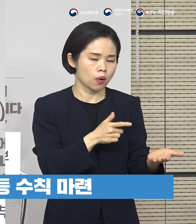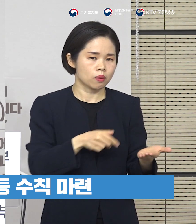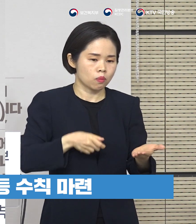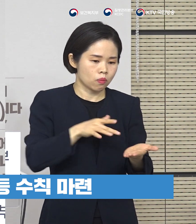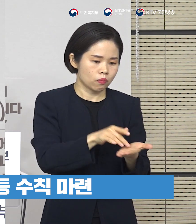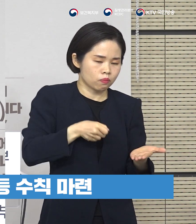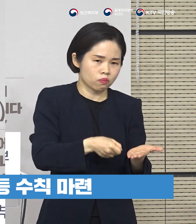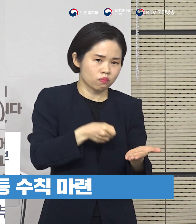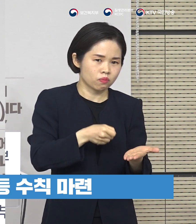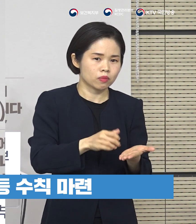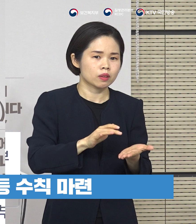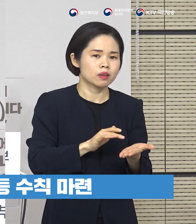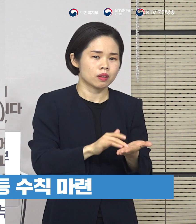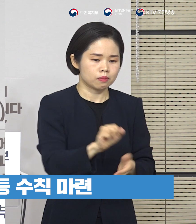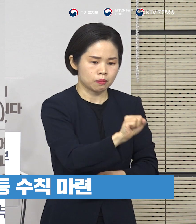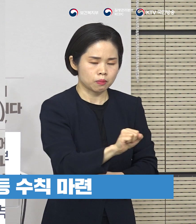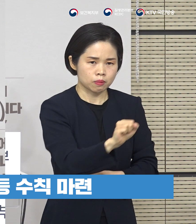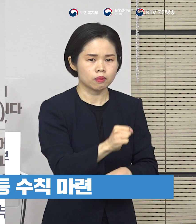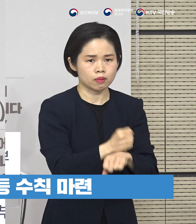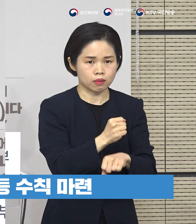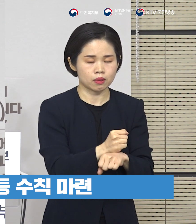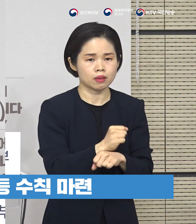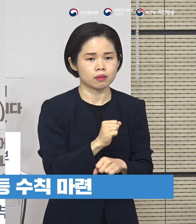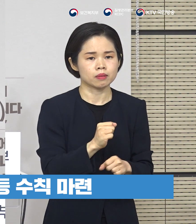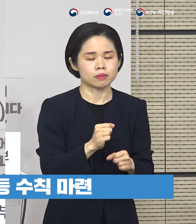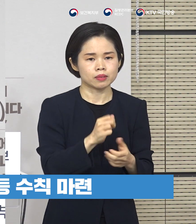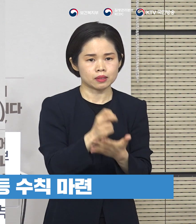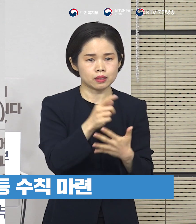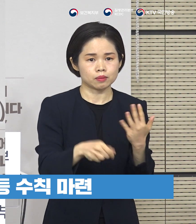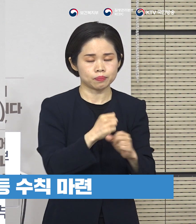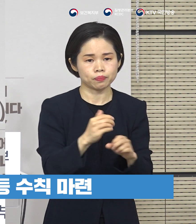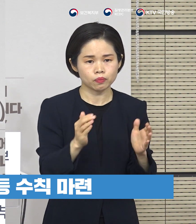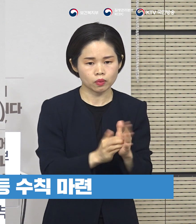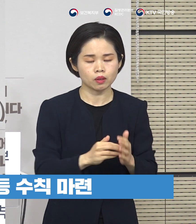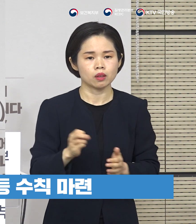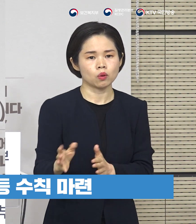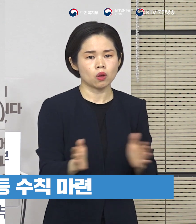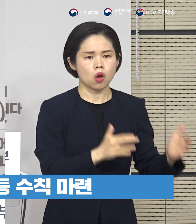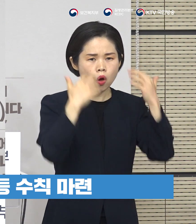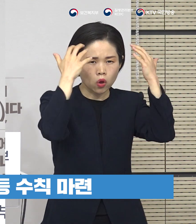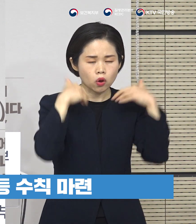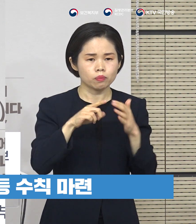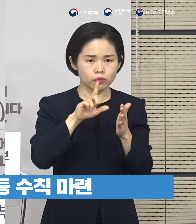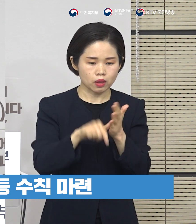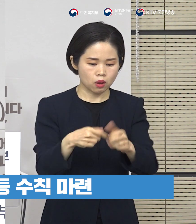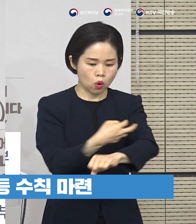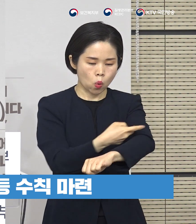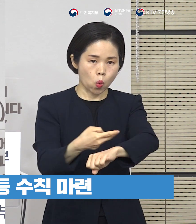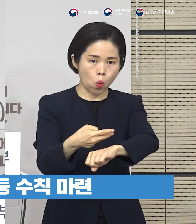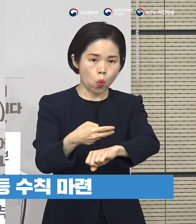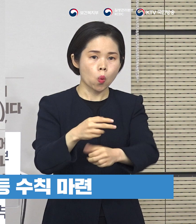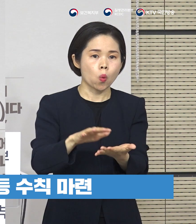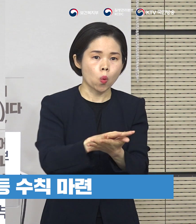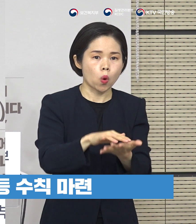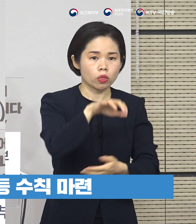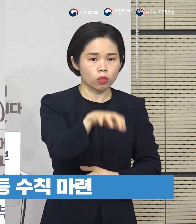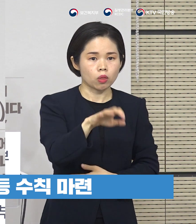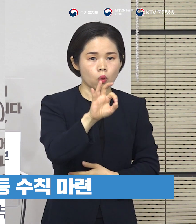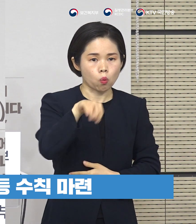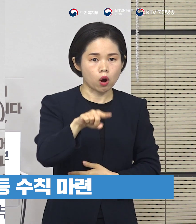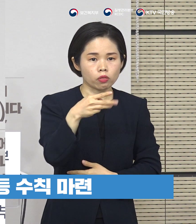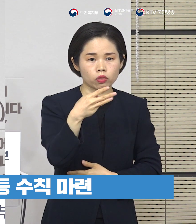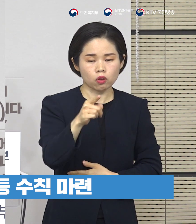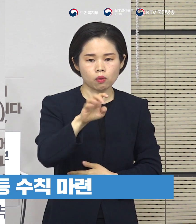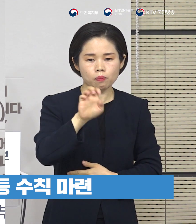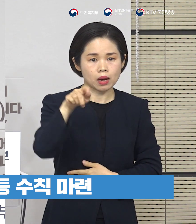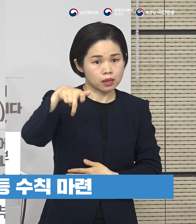매일 1회 이상 자주 소독하도록 하였습니다. 아울러 여름을 대비해서